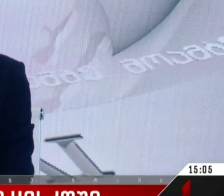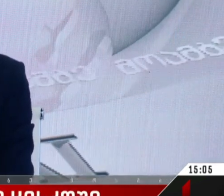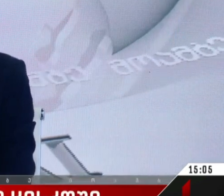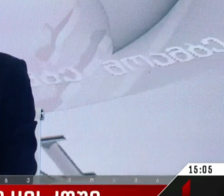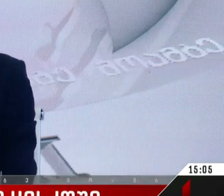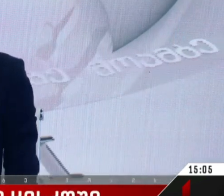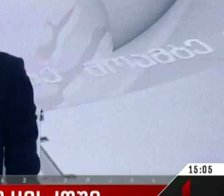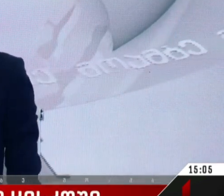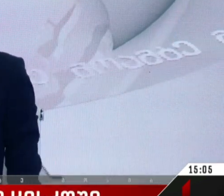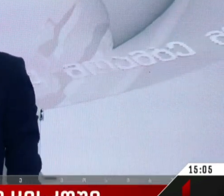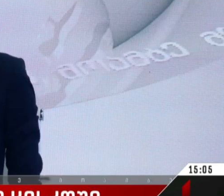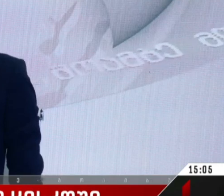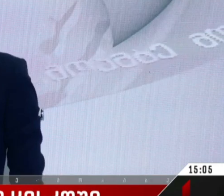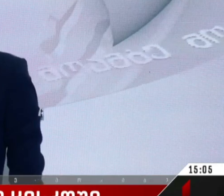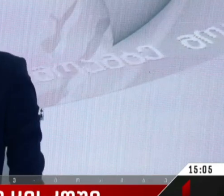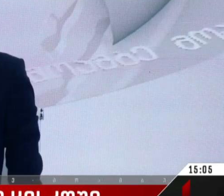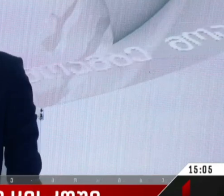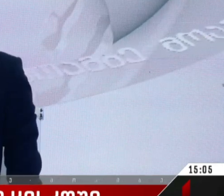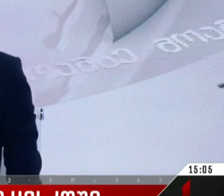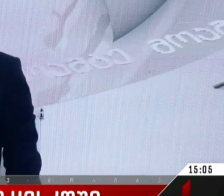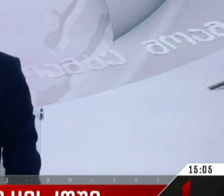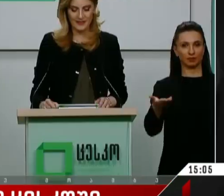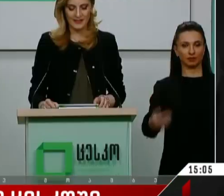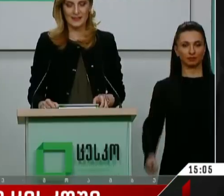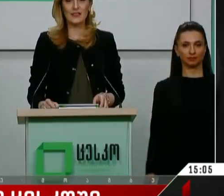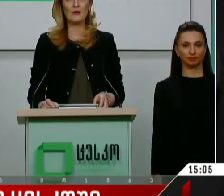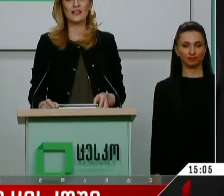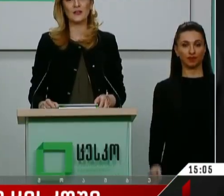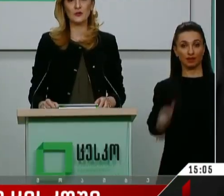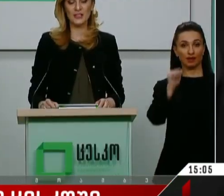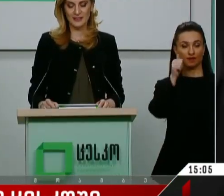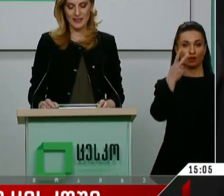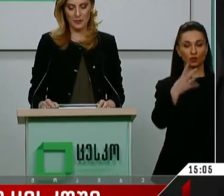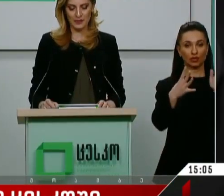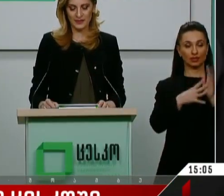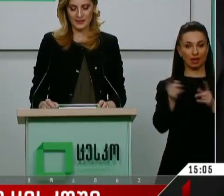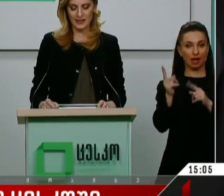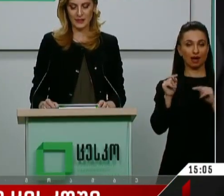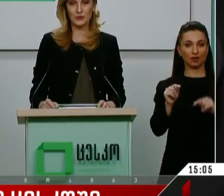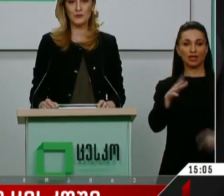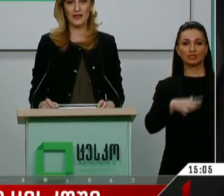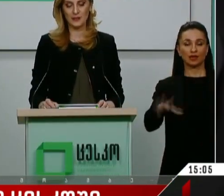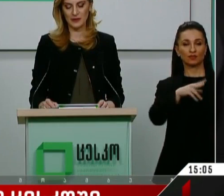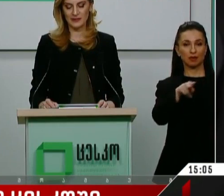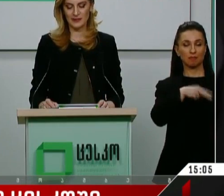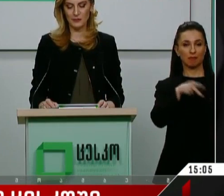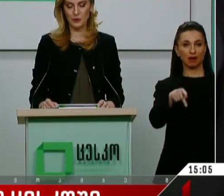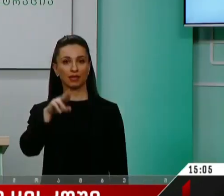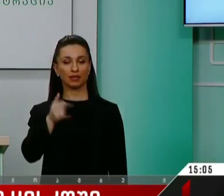hud deputați de parlament iski de verțevs. Am temaze Cesco și Șema Gemembeli, briefing-i marteba, romosă să află pirda perioetărși.